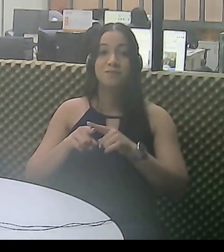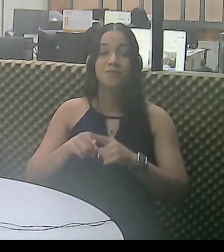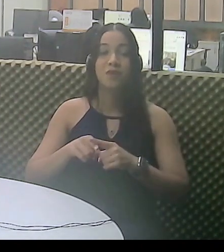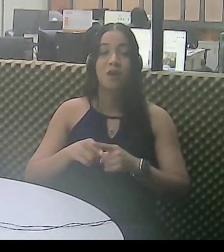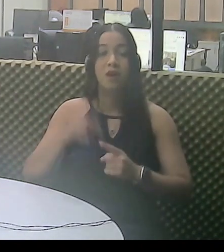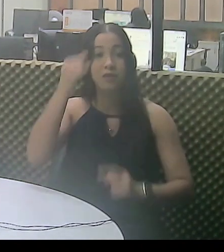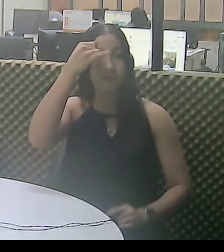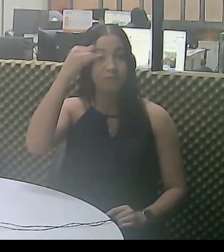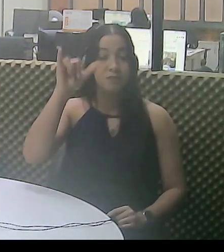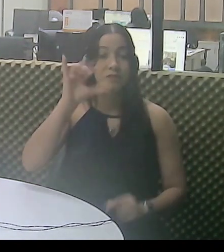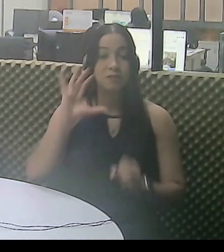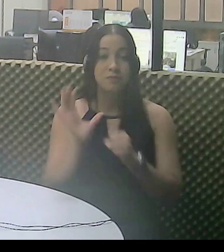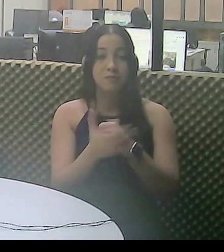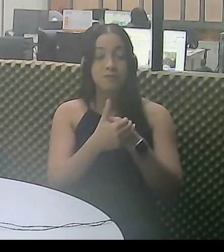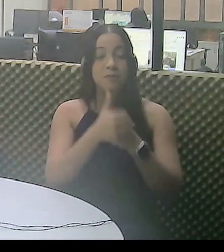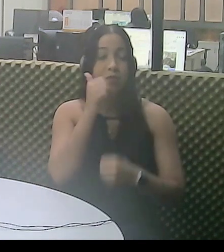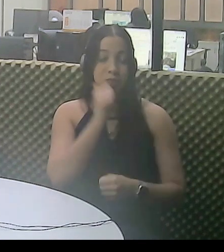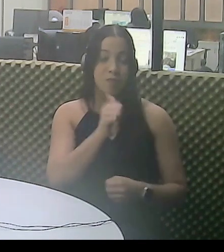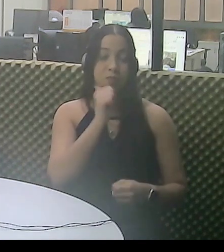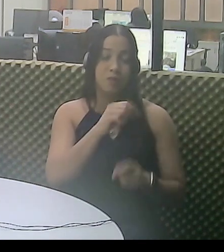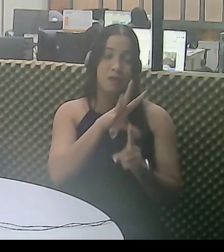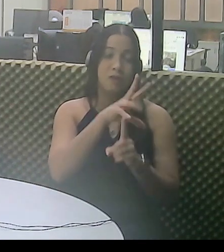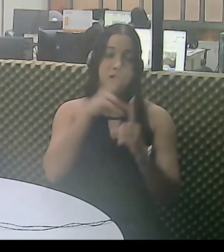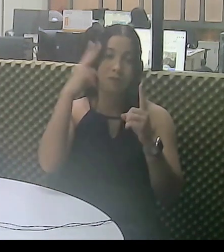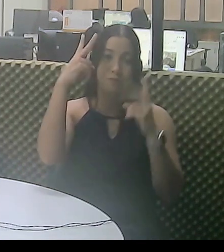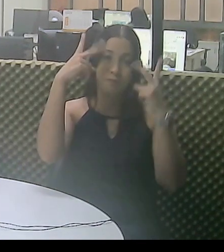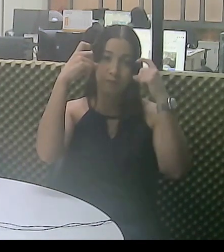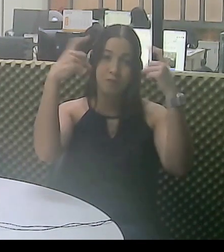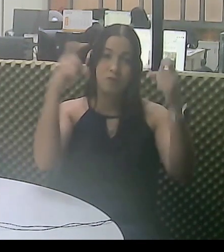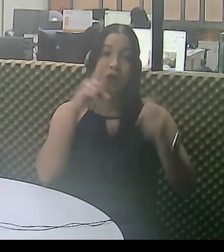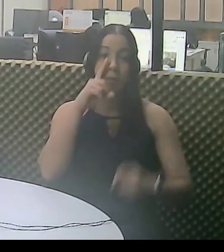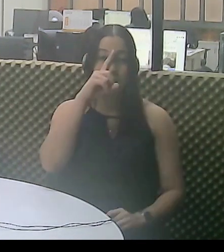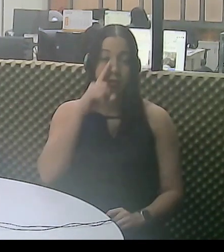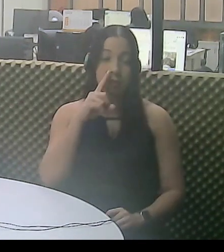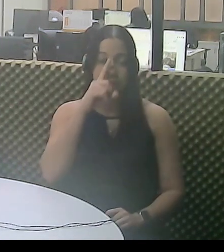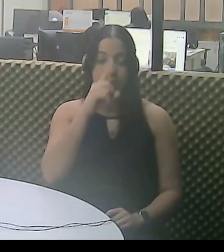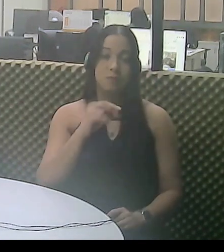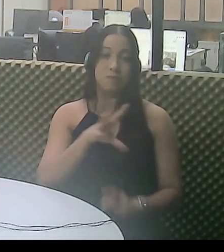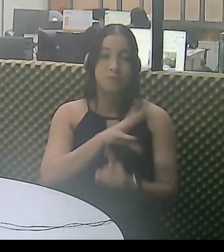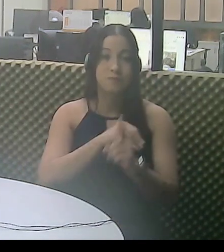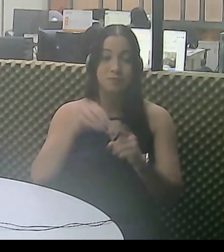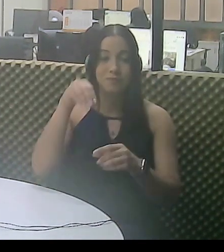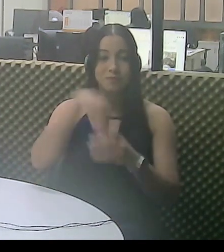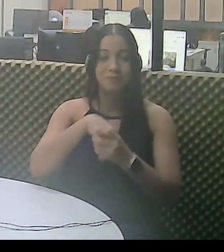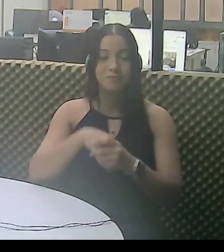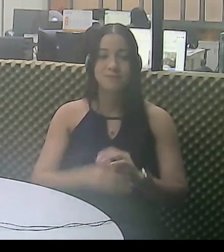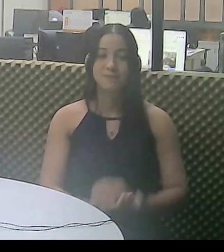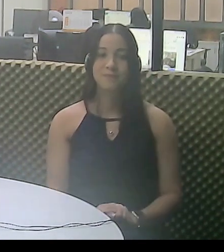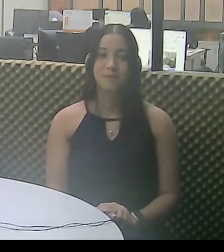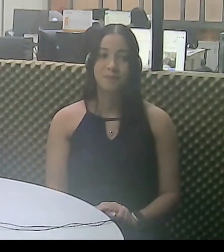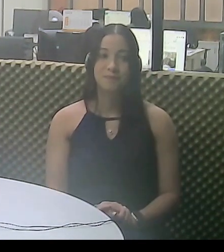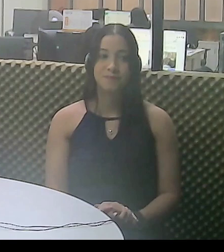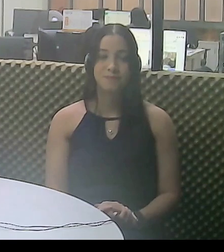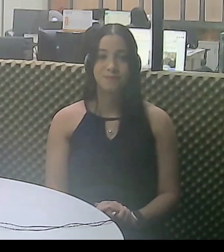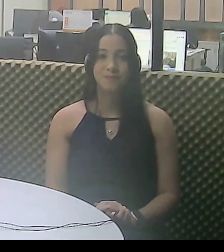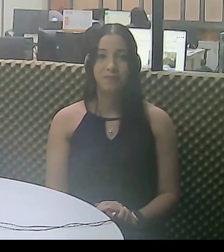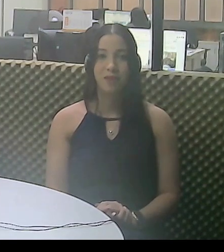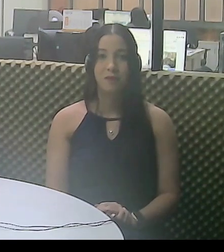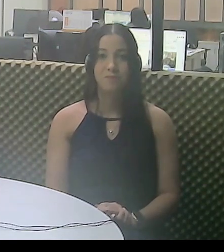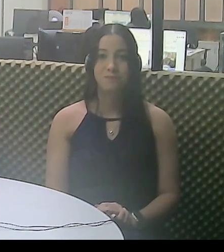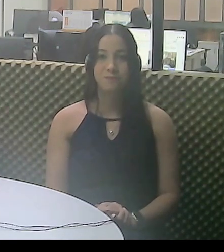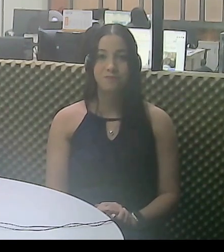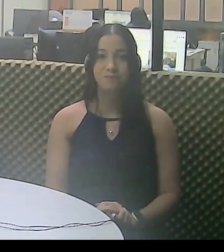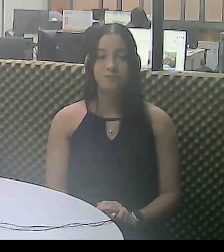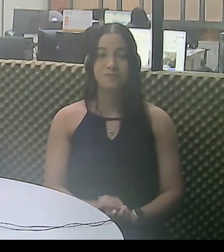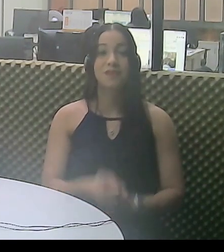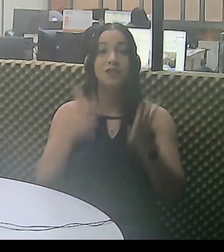de prevenção e proteção de mulheres em situação de risco de violência em suas dependências.